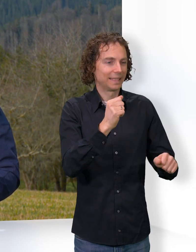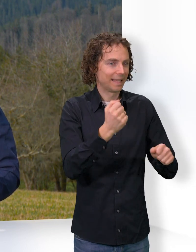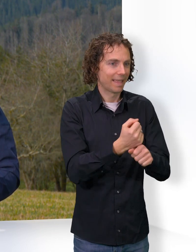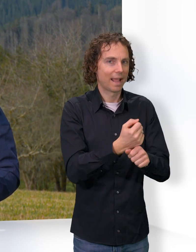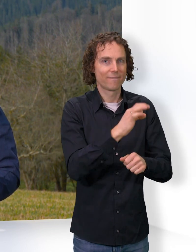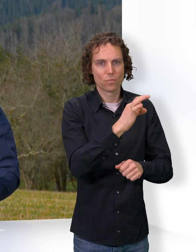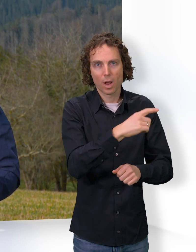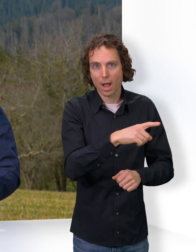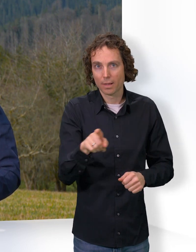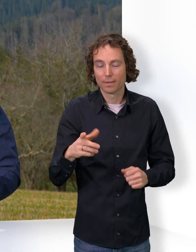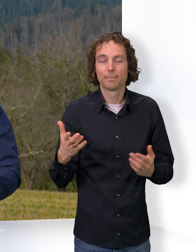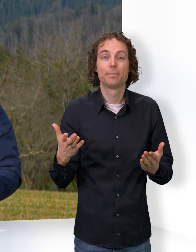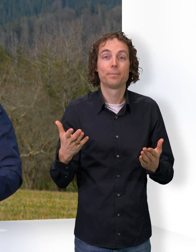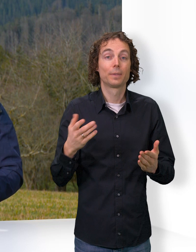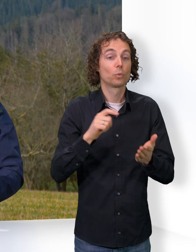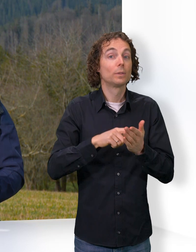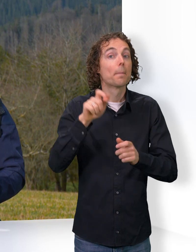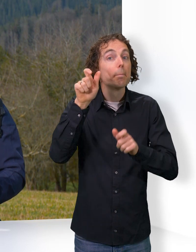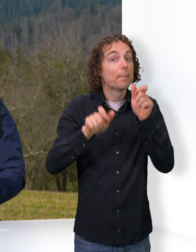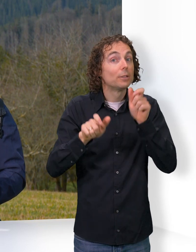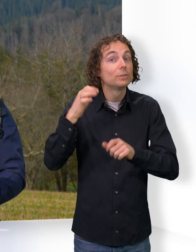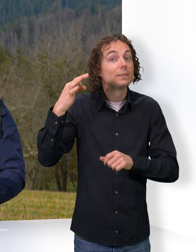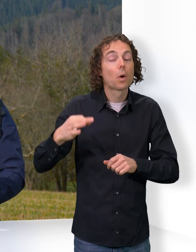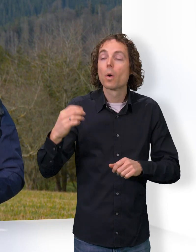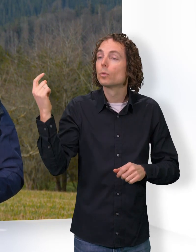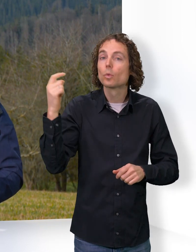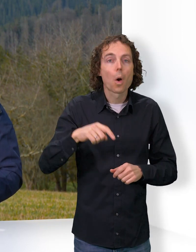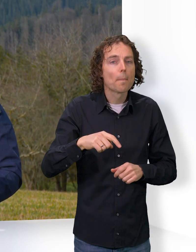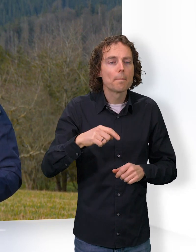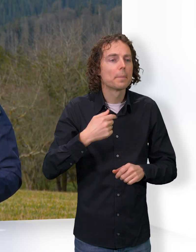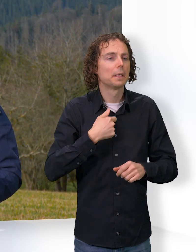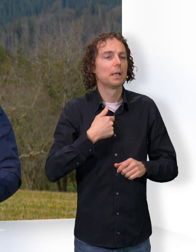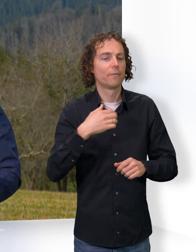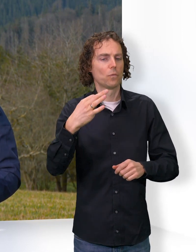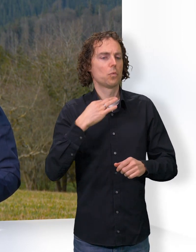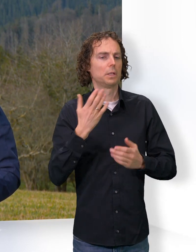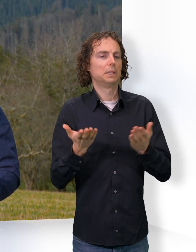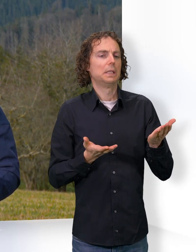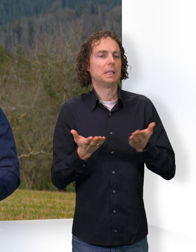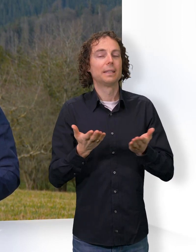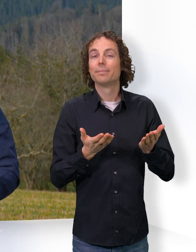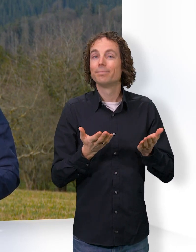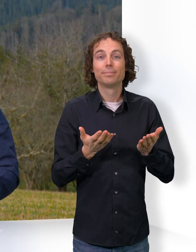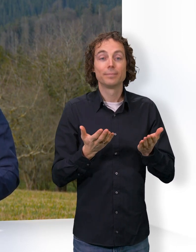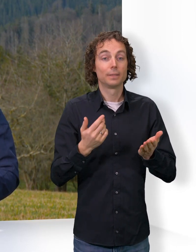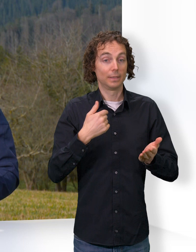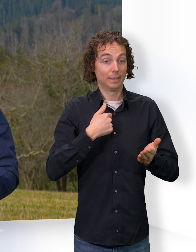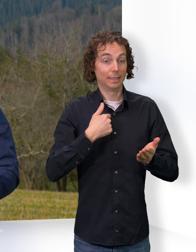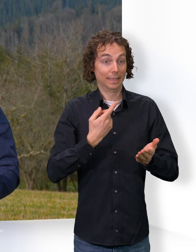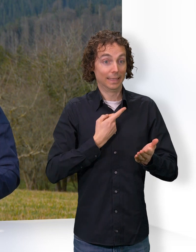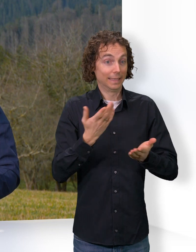sein. Denn auch der Menschensohn ist nicht gekommen, dass er sich dienen lasse, sondern dass er